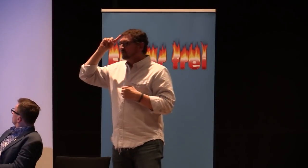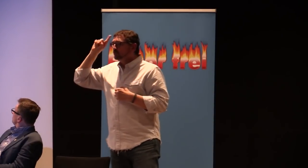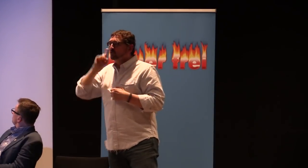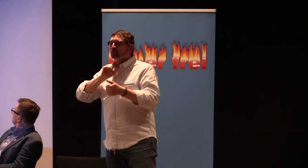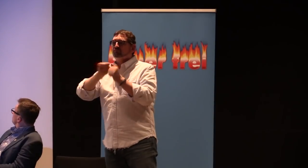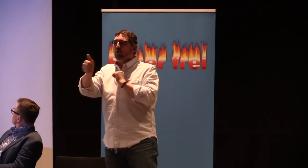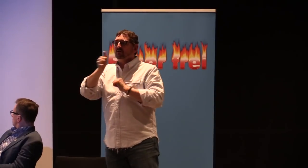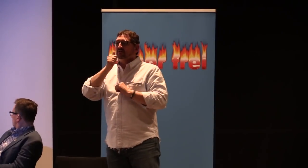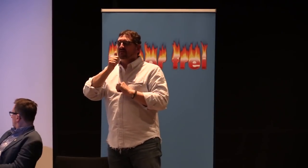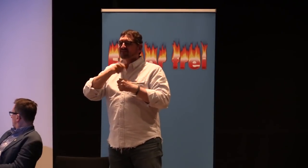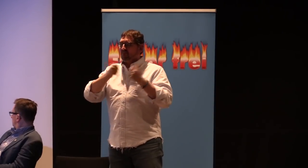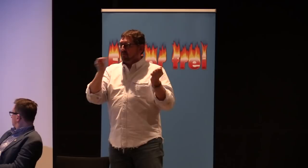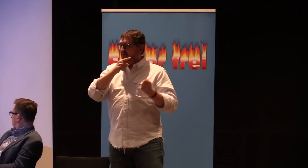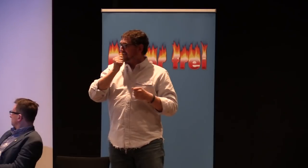Mitgliedern, Kindern und Jugendlichen.